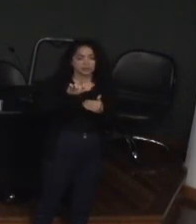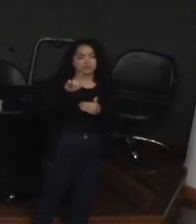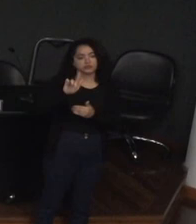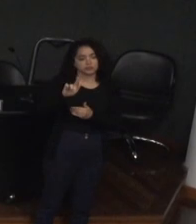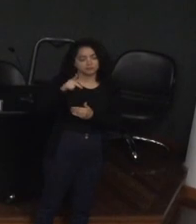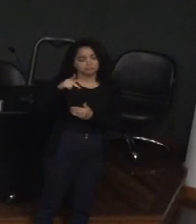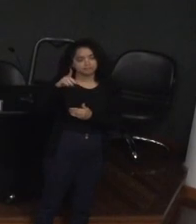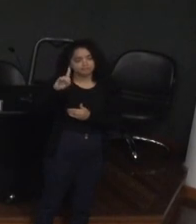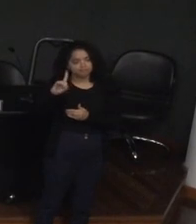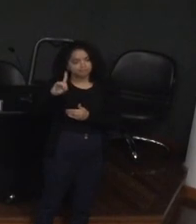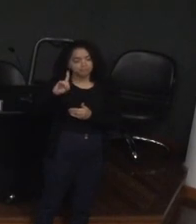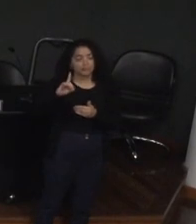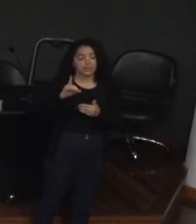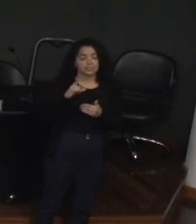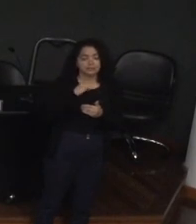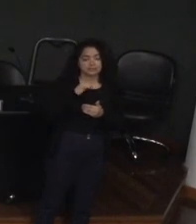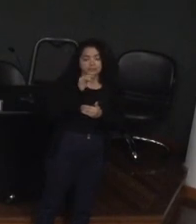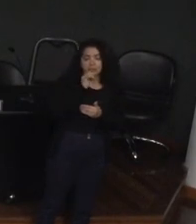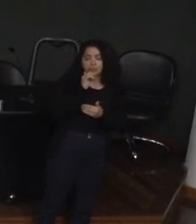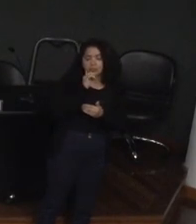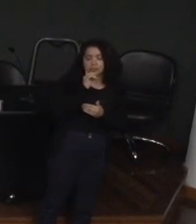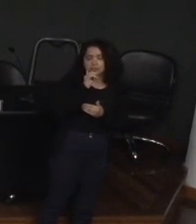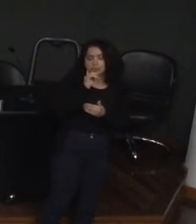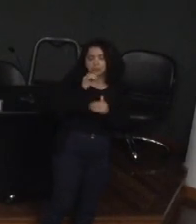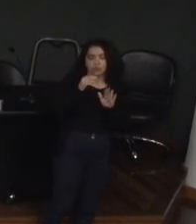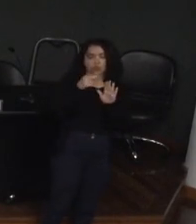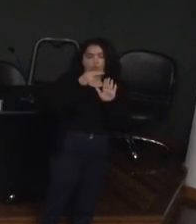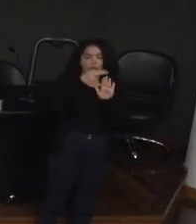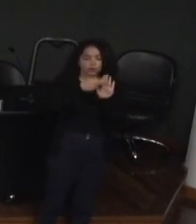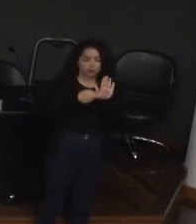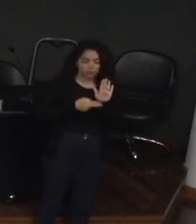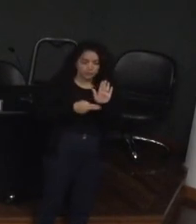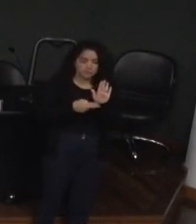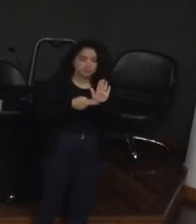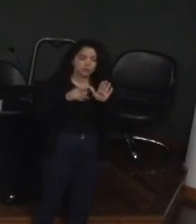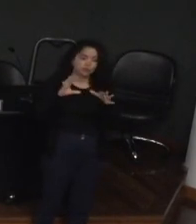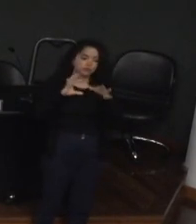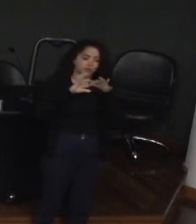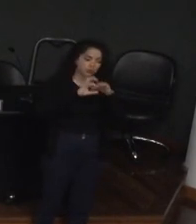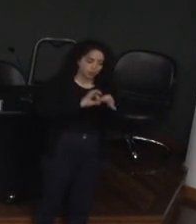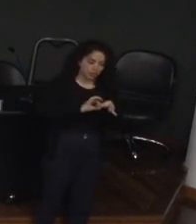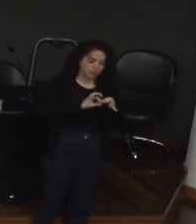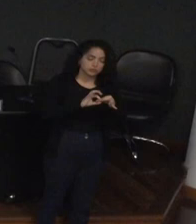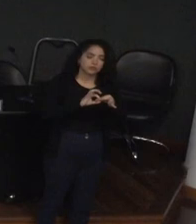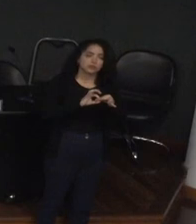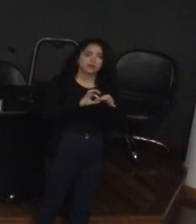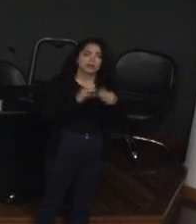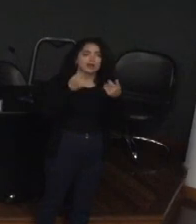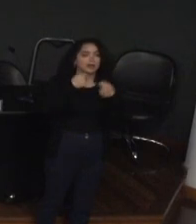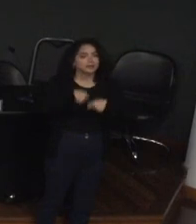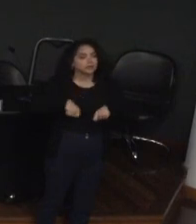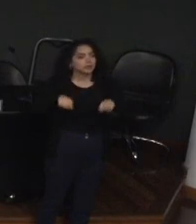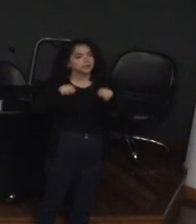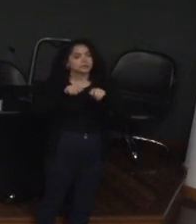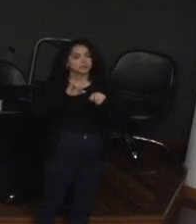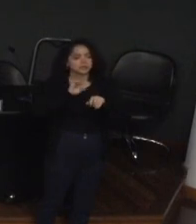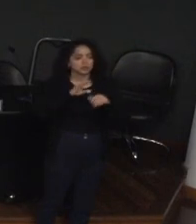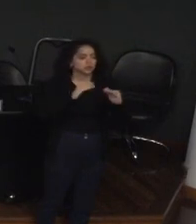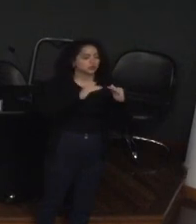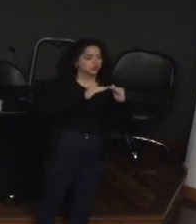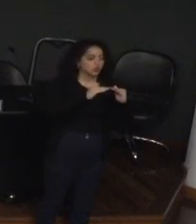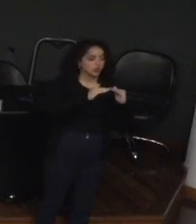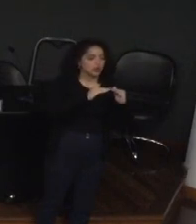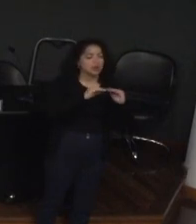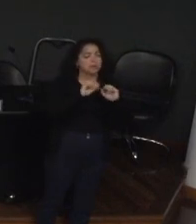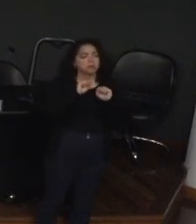Mas aqui, se você tem, por exemplo, um ato normativo vinculado a uma disposição legal, então não precisa ser só o consentimento.